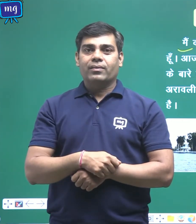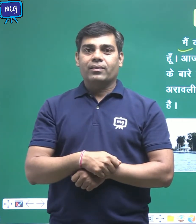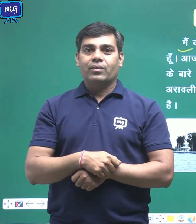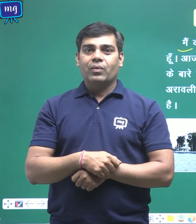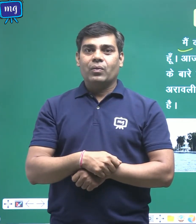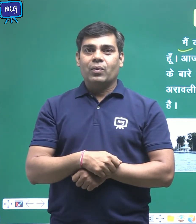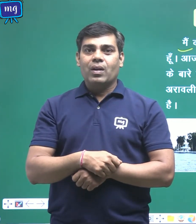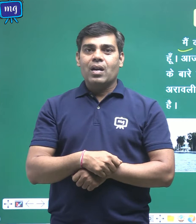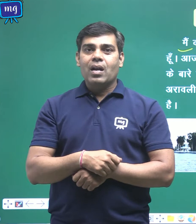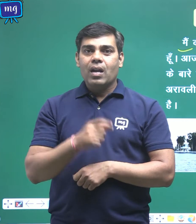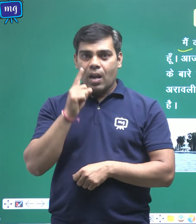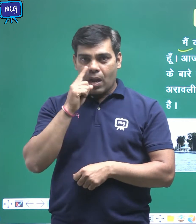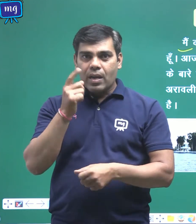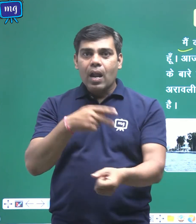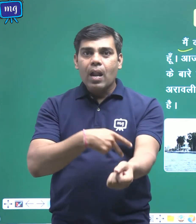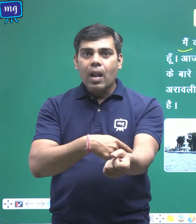कंकु हूँ।